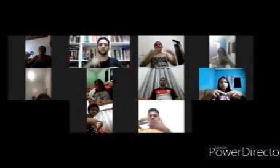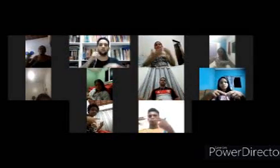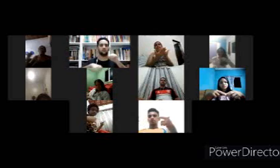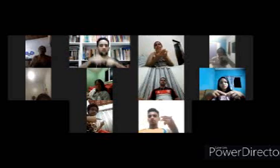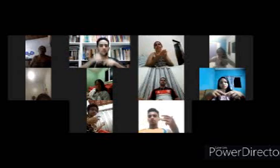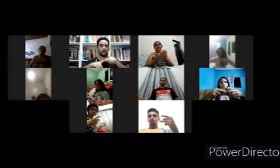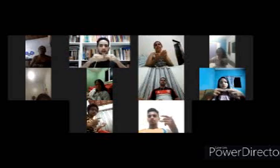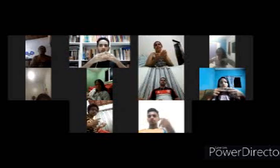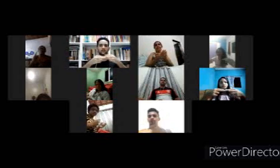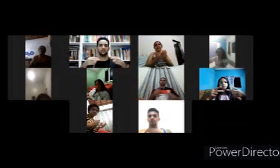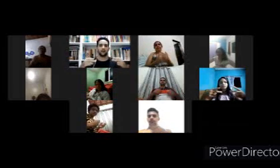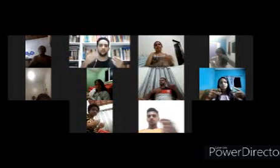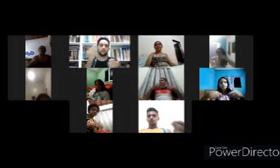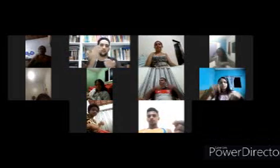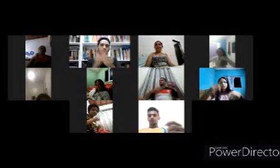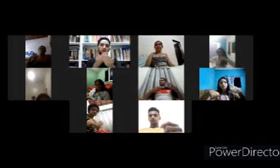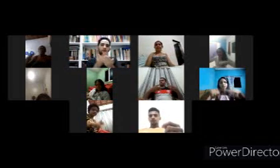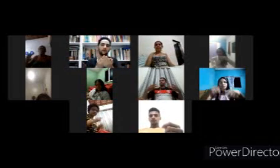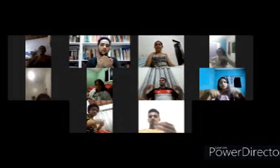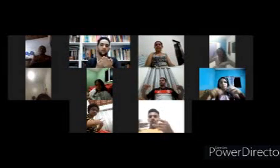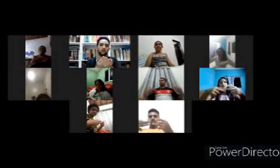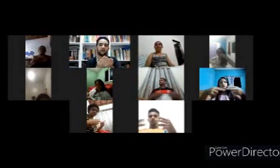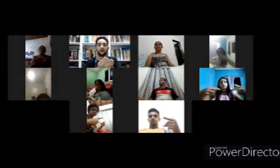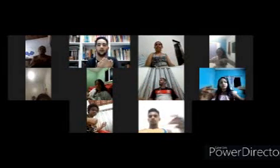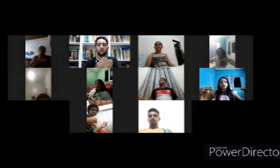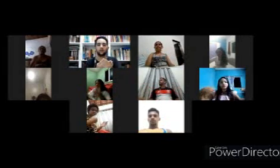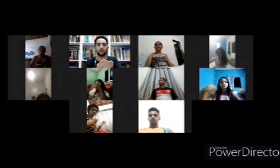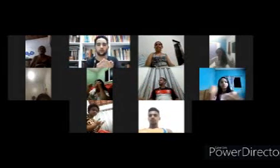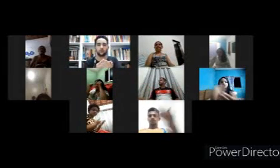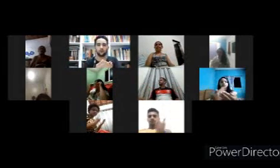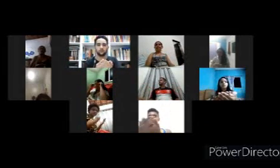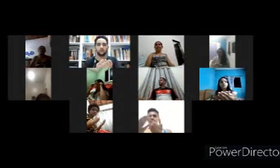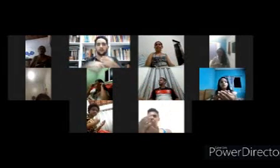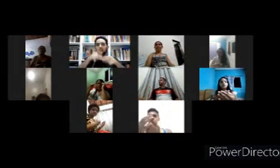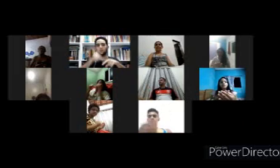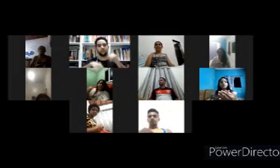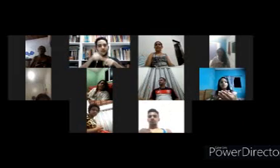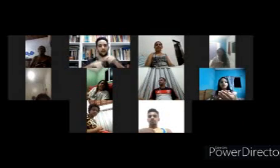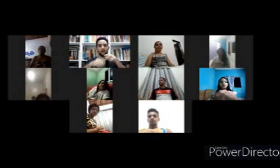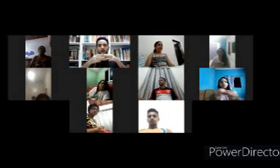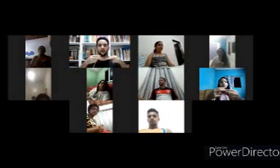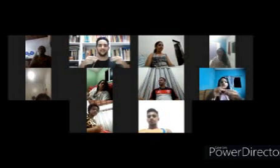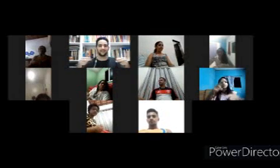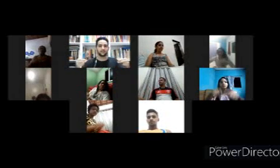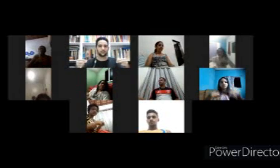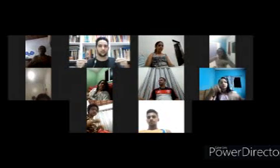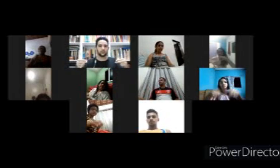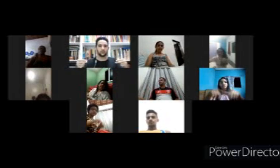Então, materiais, vários. E faço o sinal de estudar, porque é de escola. Então, materiais, estou dizendo que está no